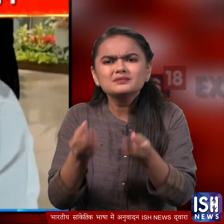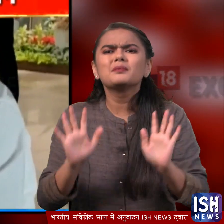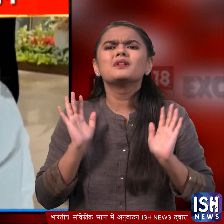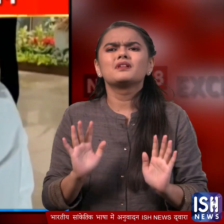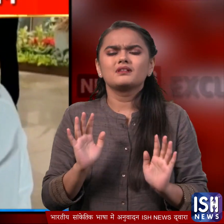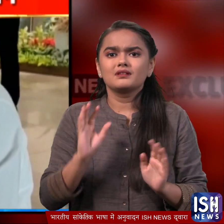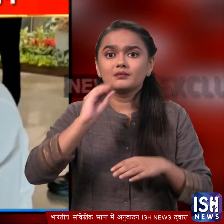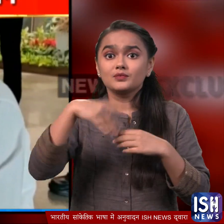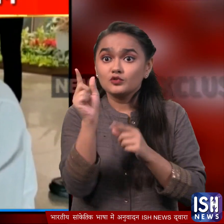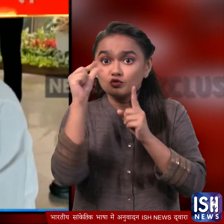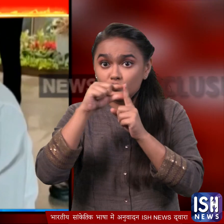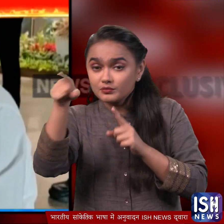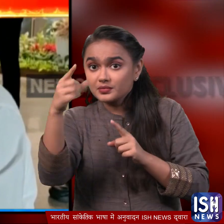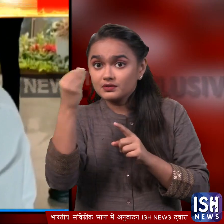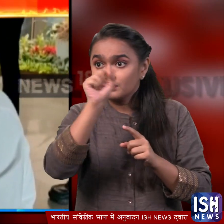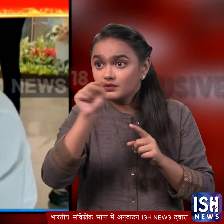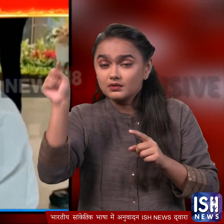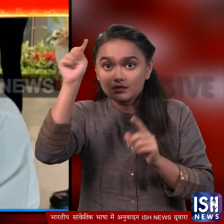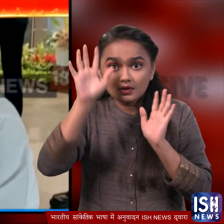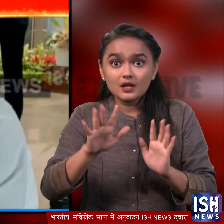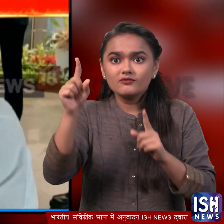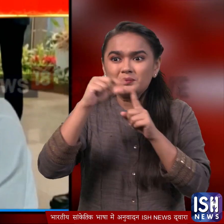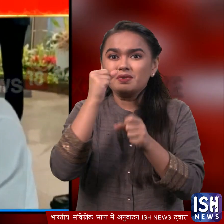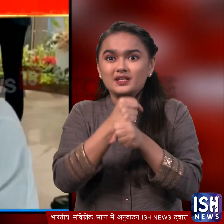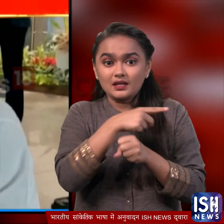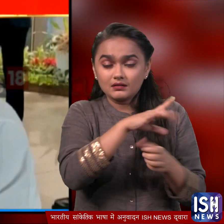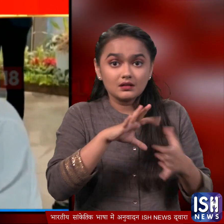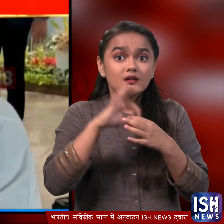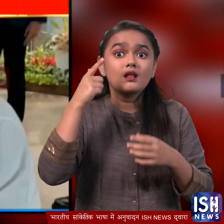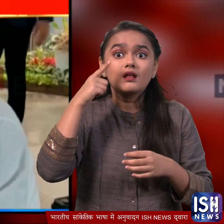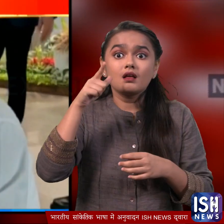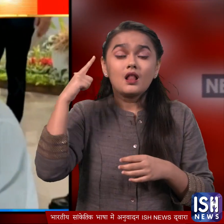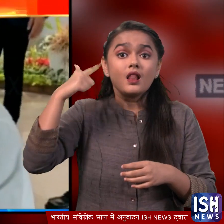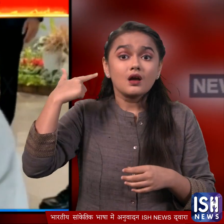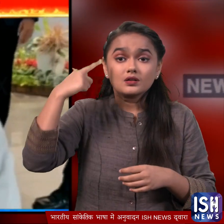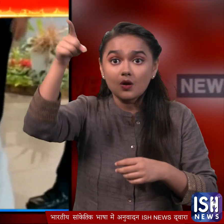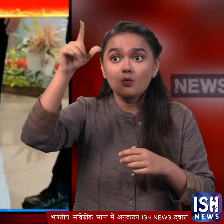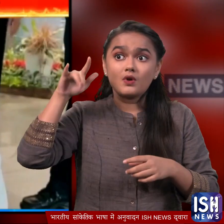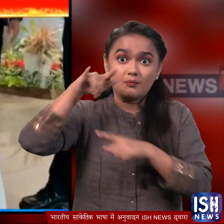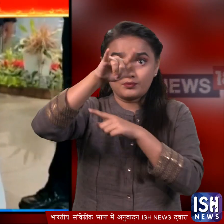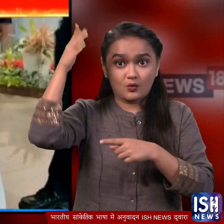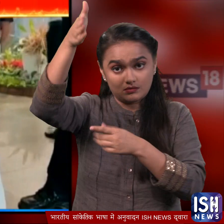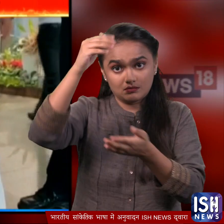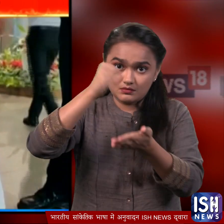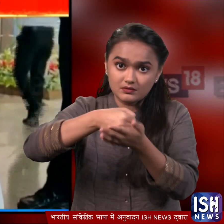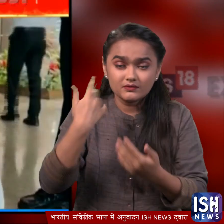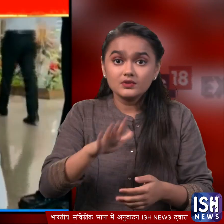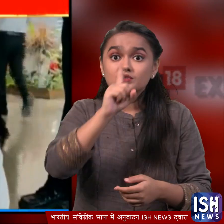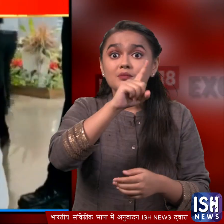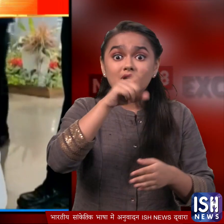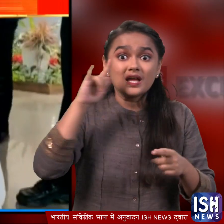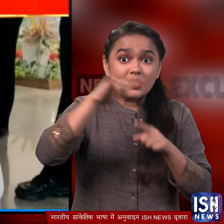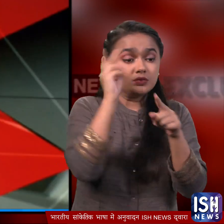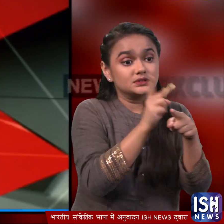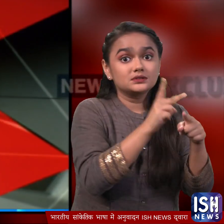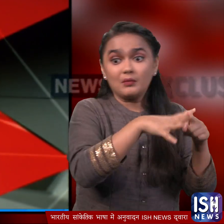के मुख्यमंत्री और यूपी के पर्यवेक्षक भूपेश बघेल भी प्रियंका गांधी से मिलने लखनऊ एयरपोर्ट पहुंचे, मगर पुलिस ने उन्हें एयरपोर्ट से बाहर नहीं निकलने